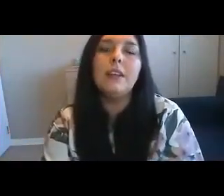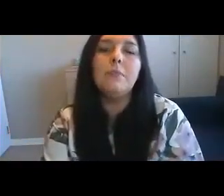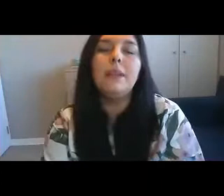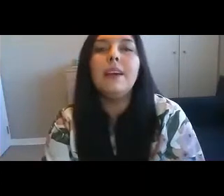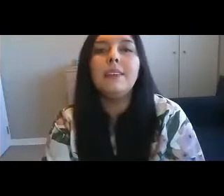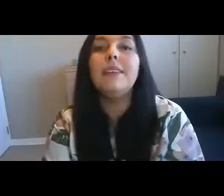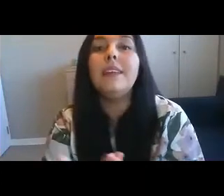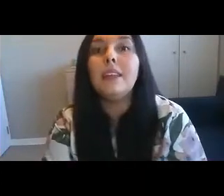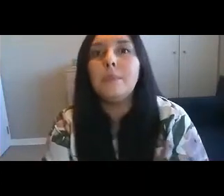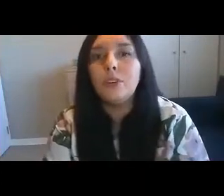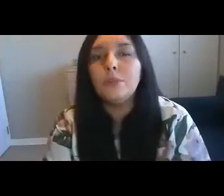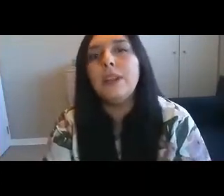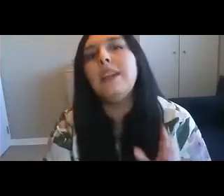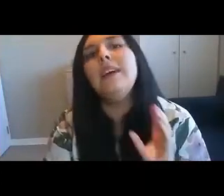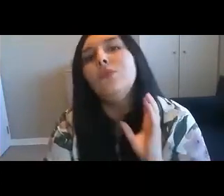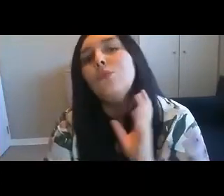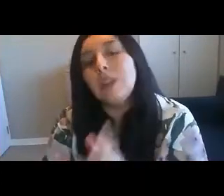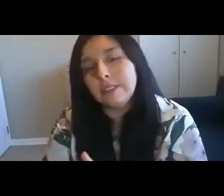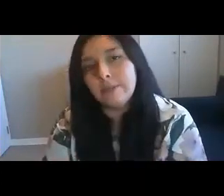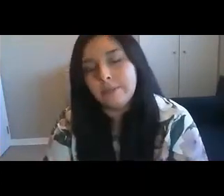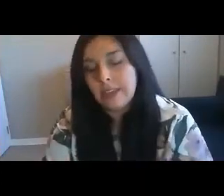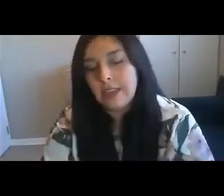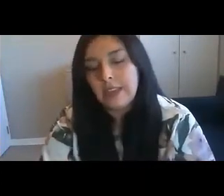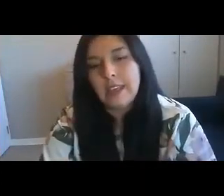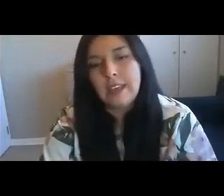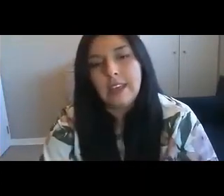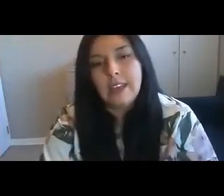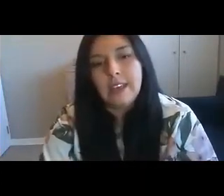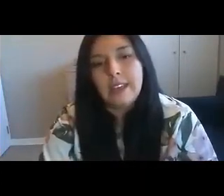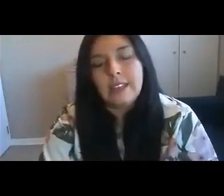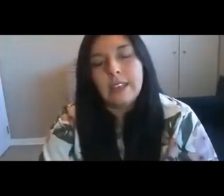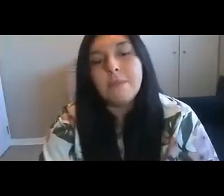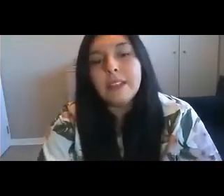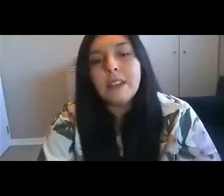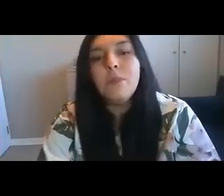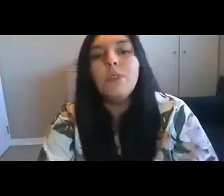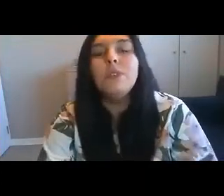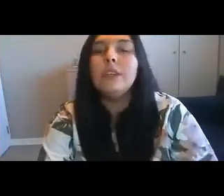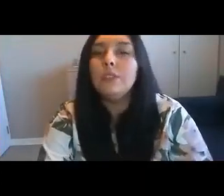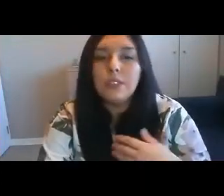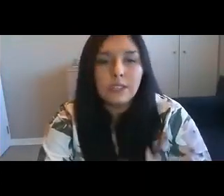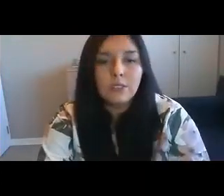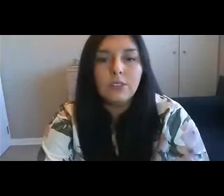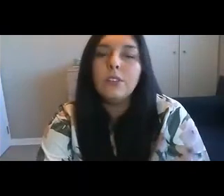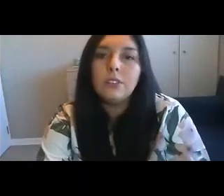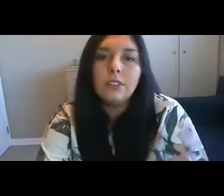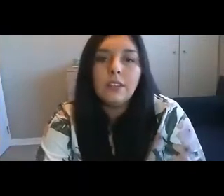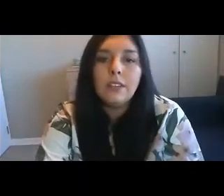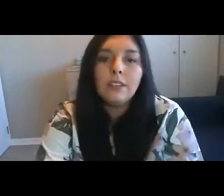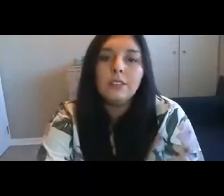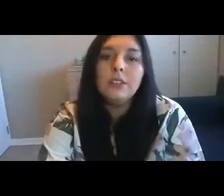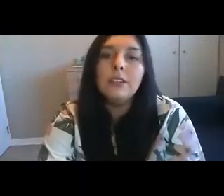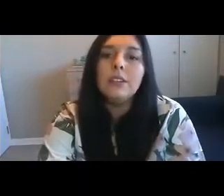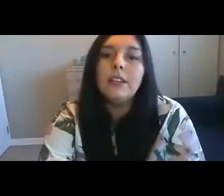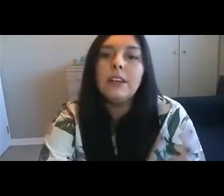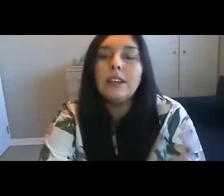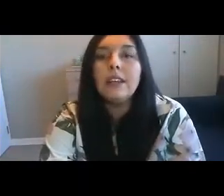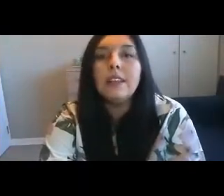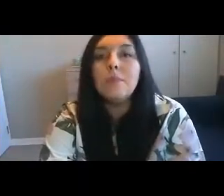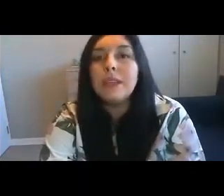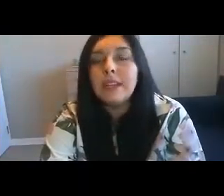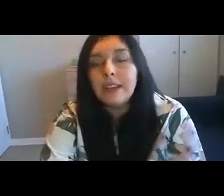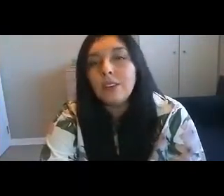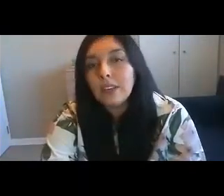la carrera para hacerla de la mejor manera su clase. También tenemos un contacto directo con los docentes y dirección de